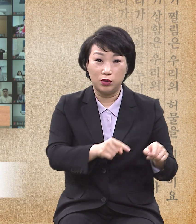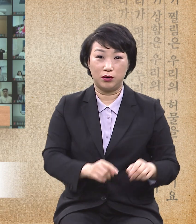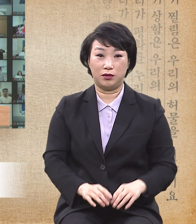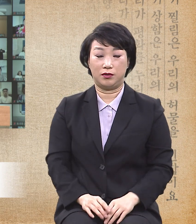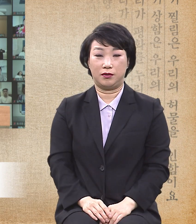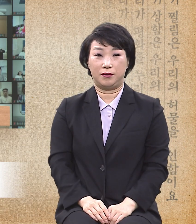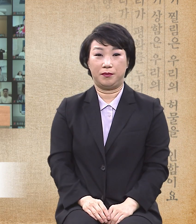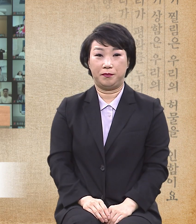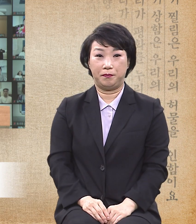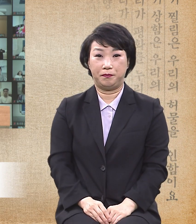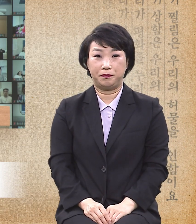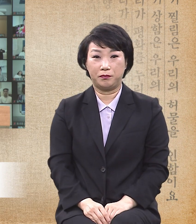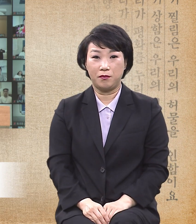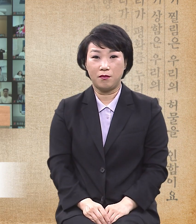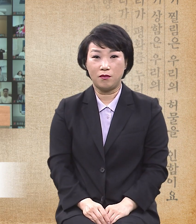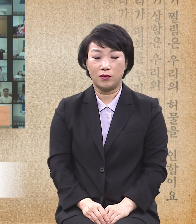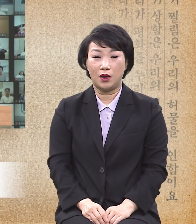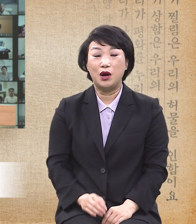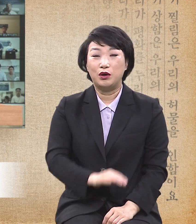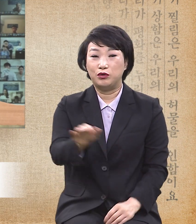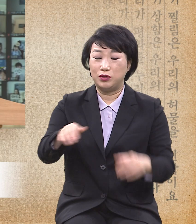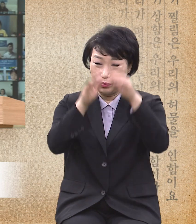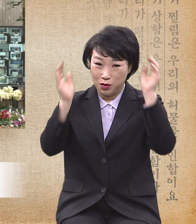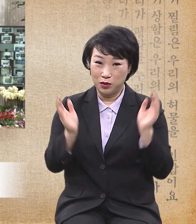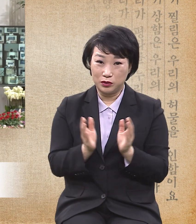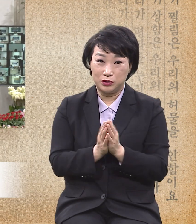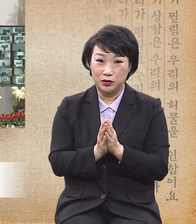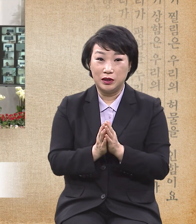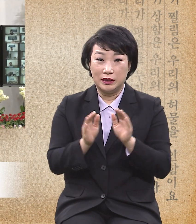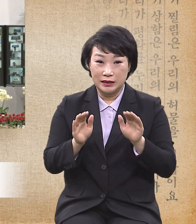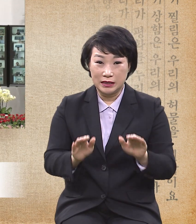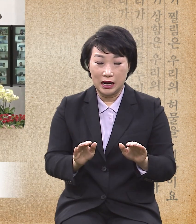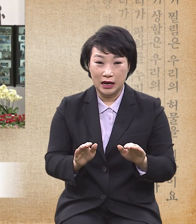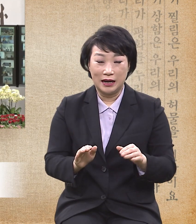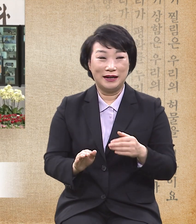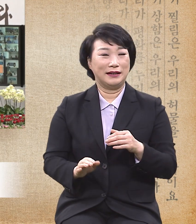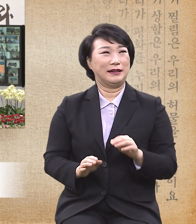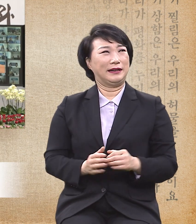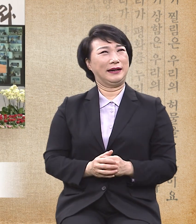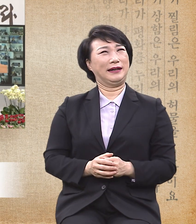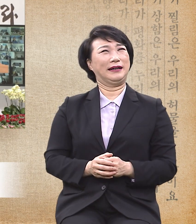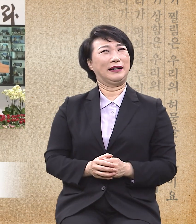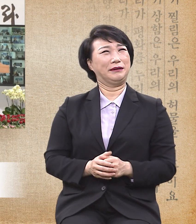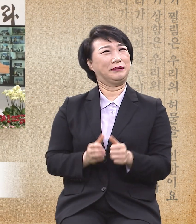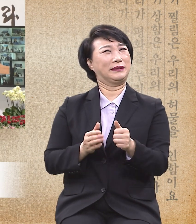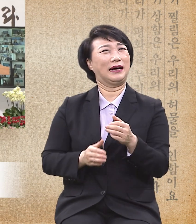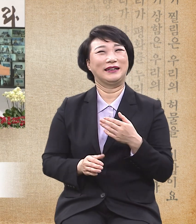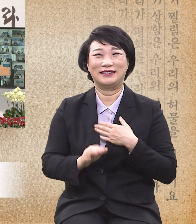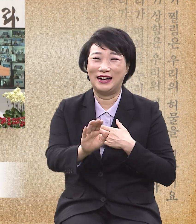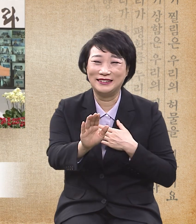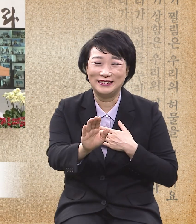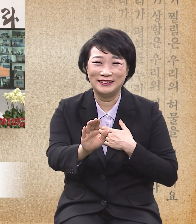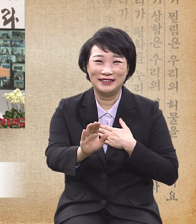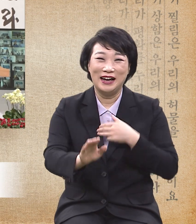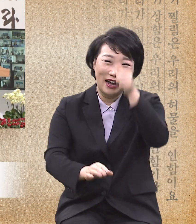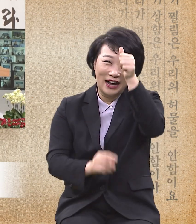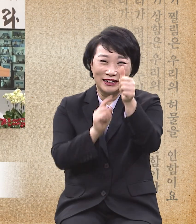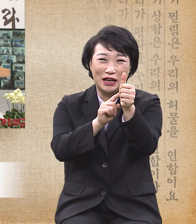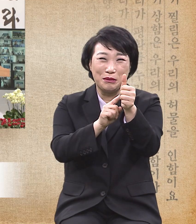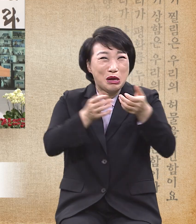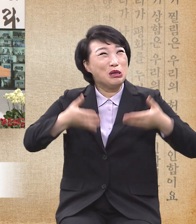보여주고 있다 이 말이에요. 우리 모두 저는요 아담 태어난